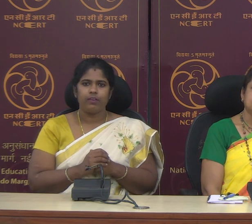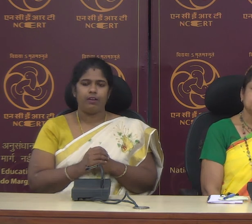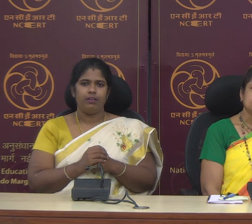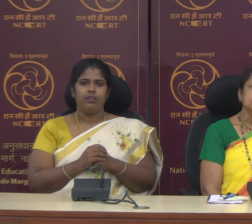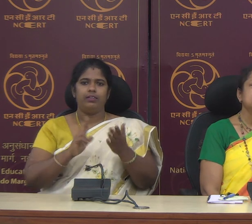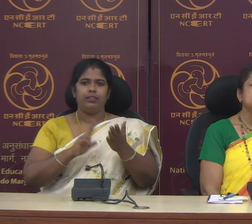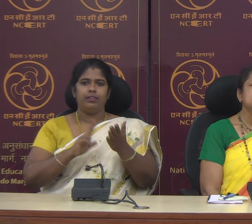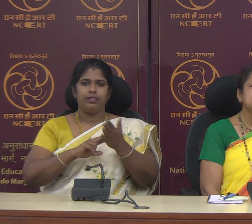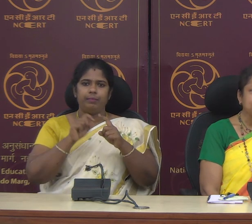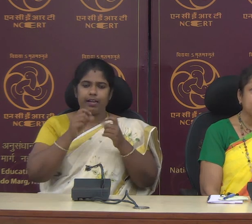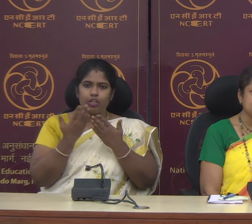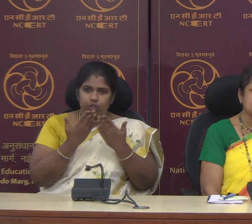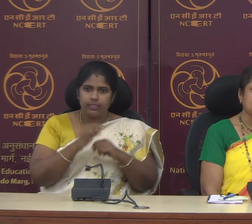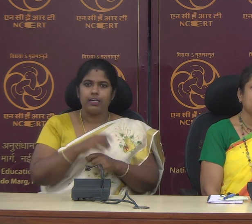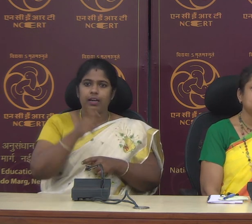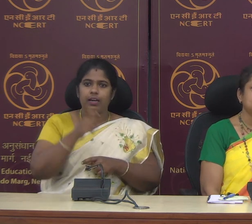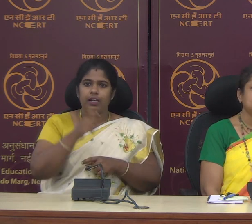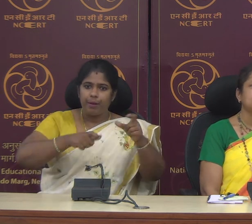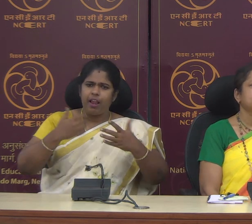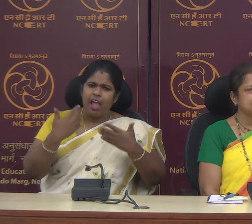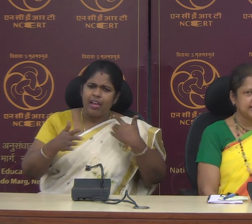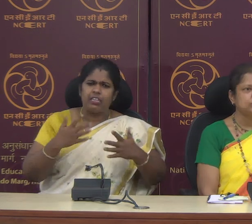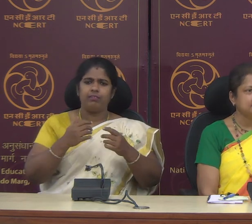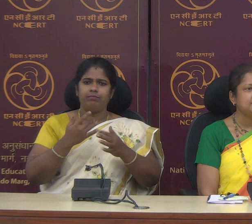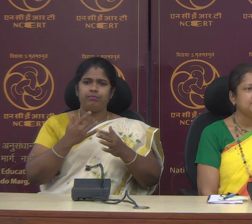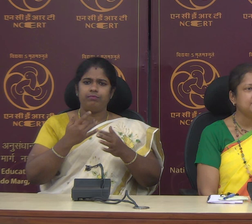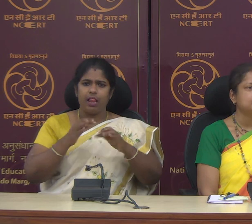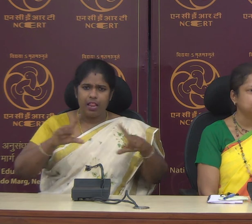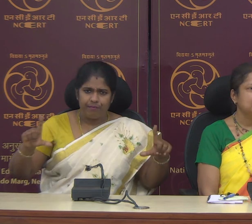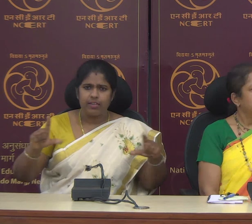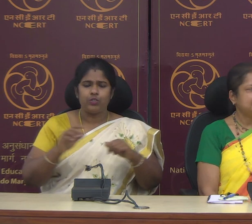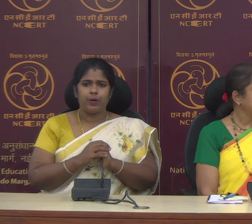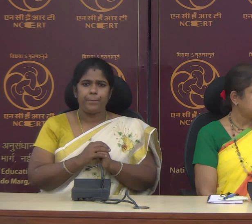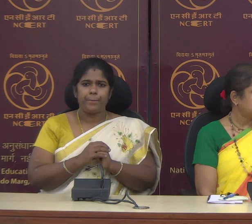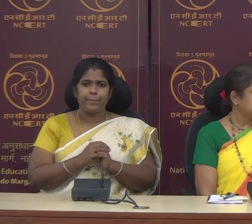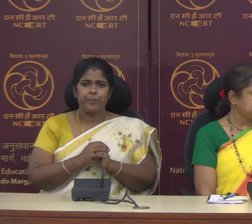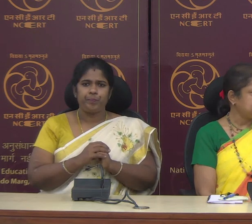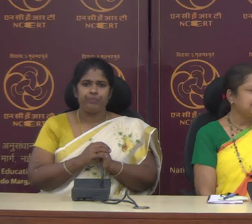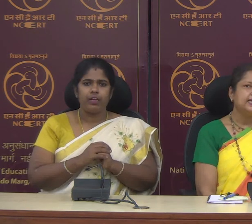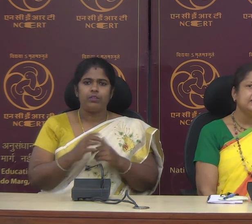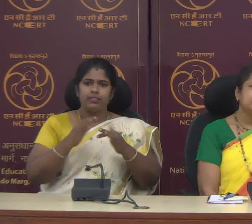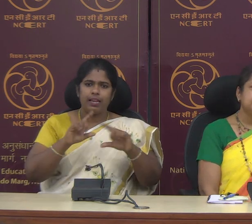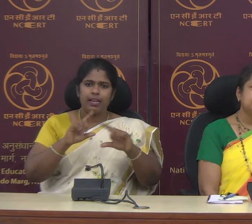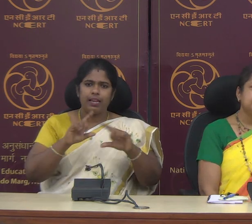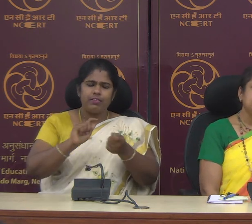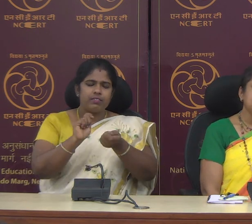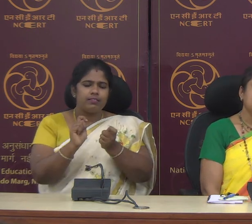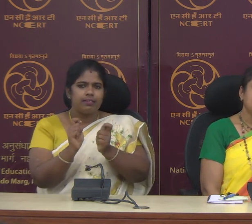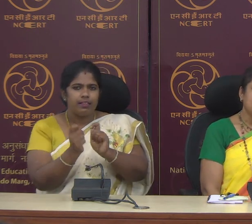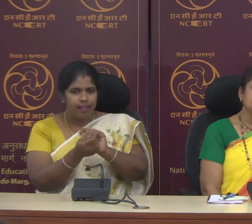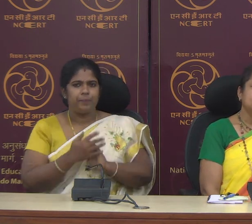मानकीकरण, किसी भी भाषा की वैसे है तो डायनेमिक स्वरूप बदलती रहती है, लेकिन फिर